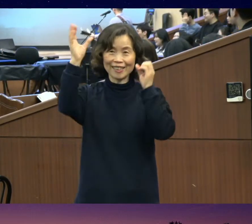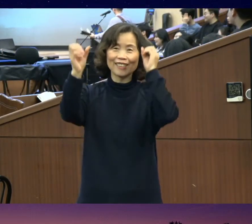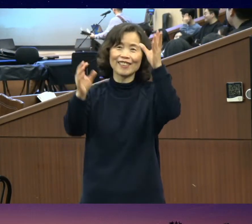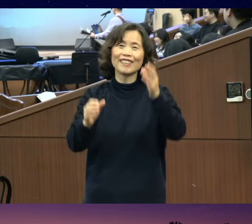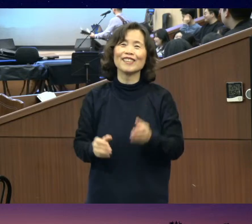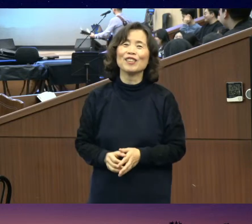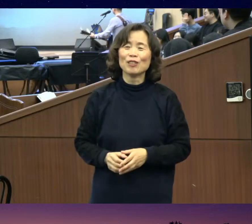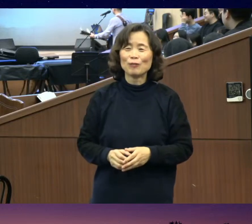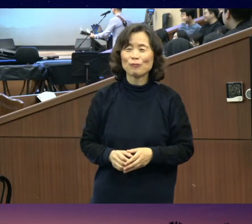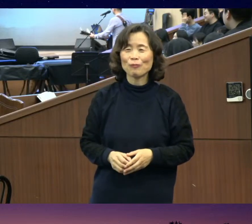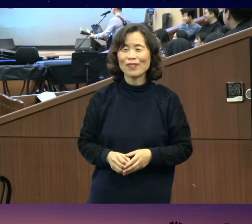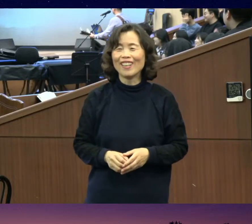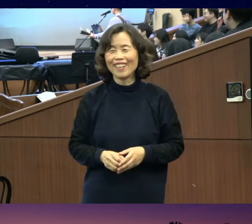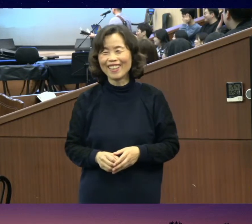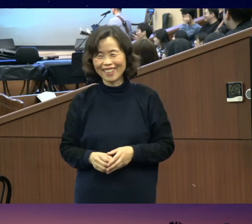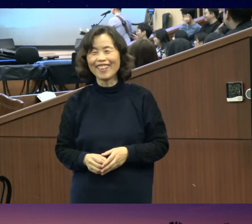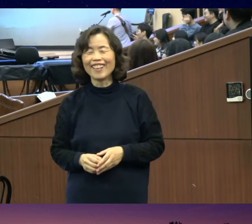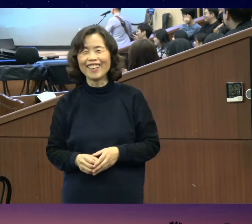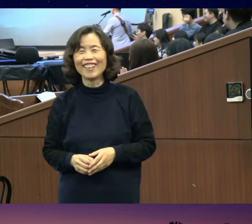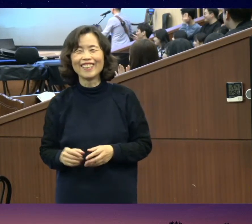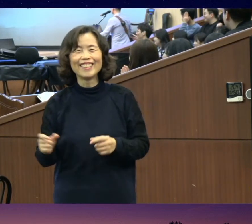거야